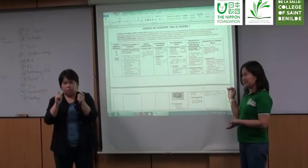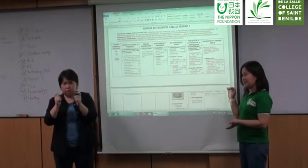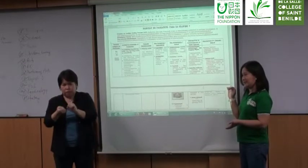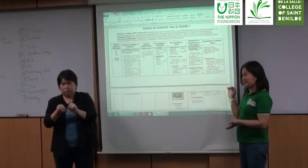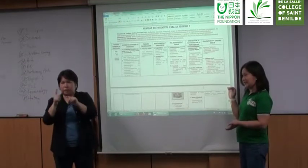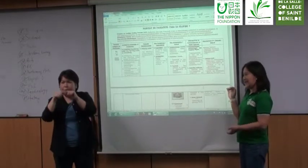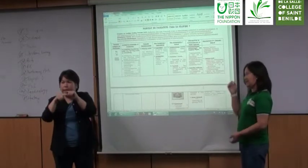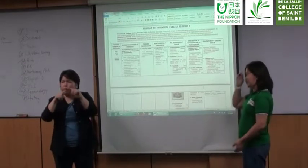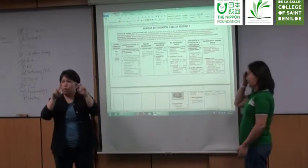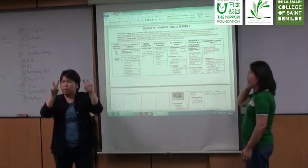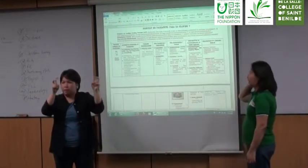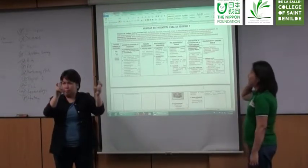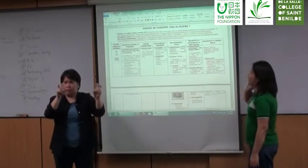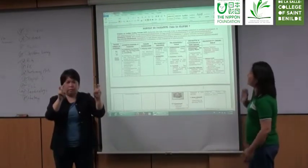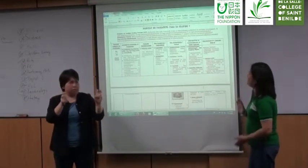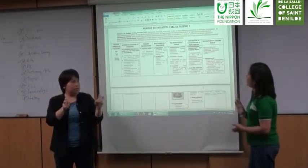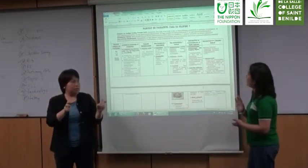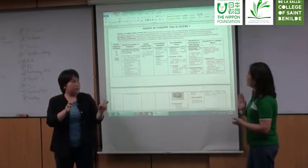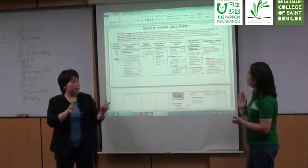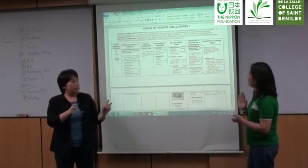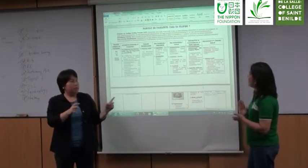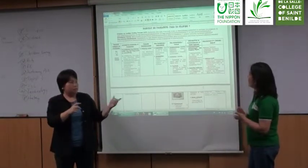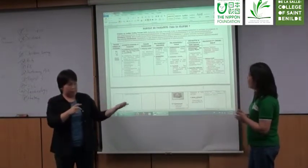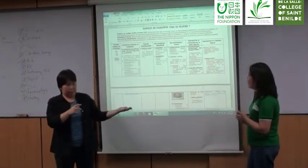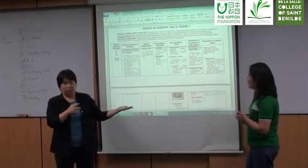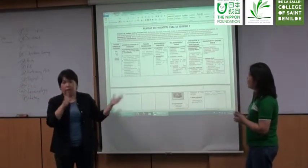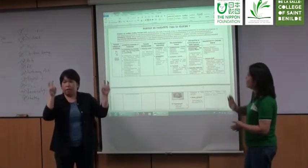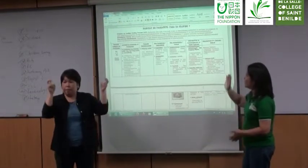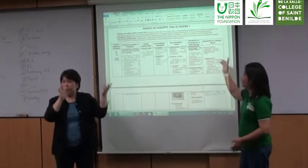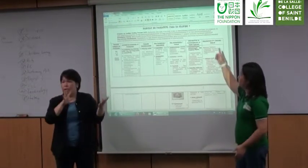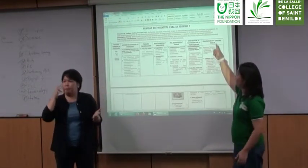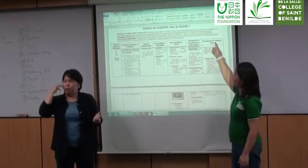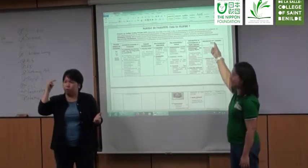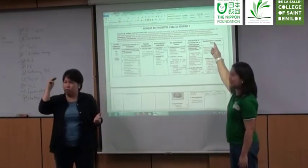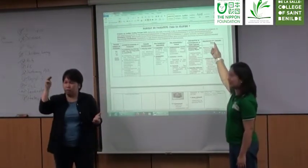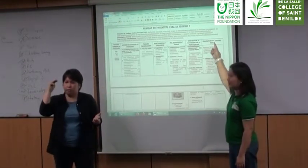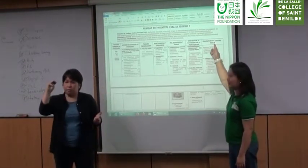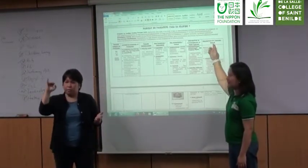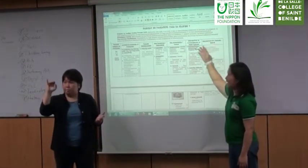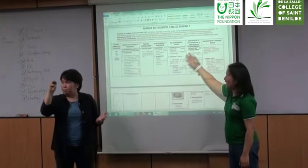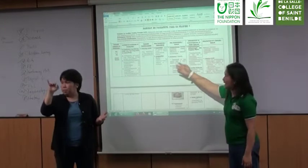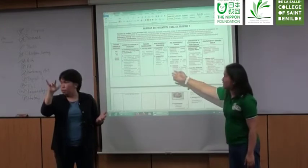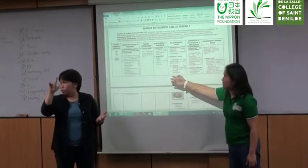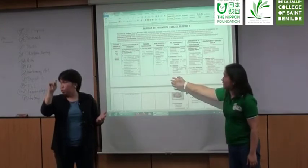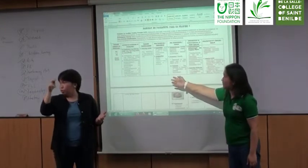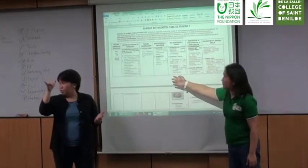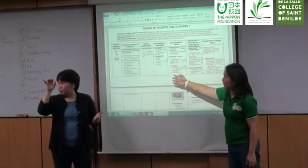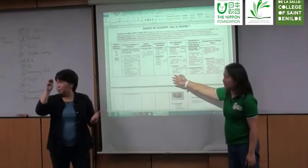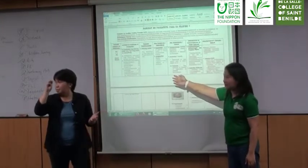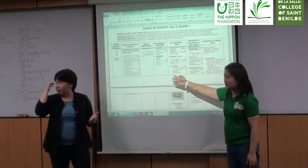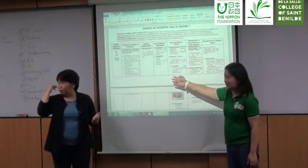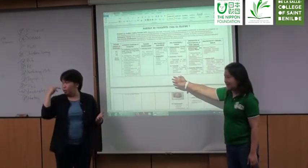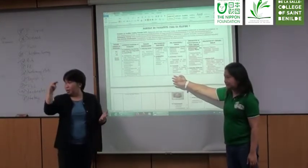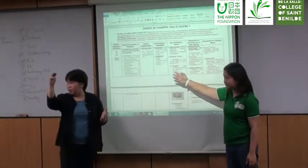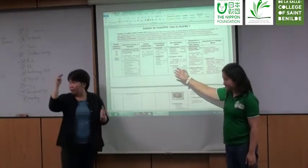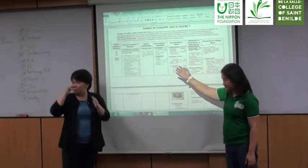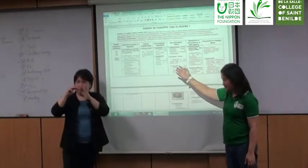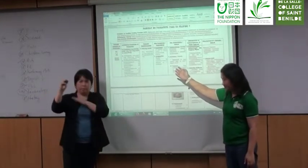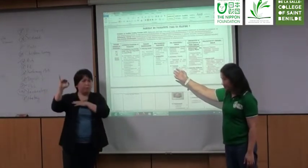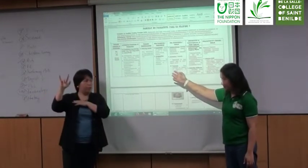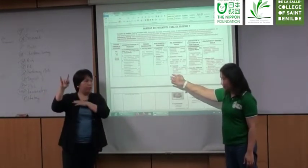nyo? Yeah. Since metodologiya po ako, so metodologiya ng tanong, ang lesson plan ko po ay ito